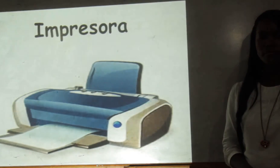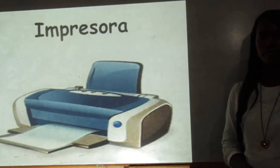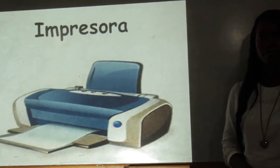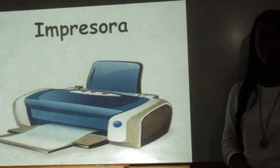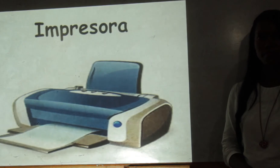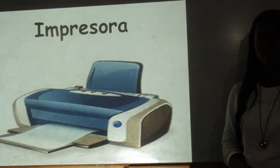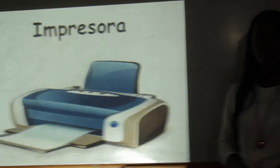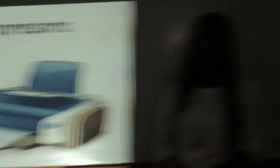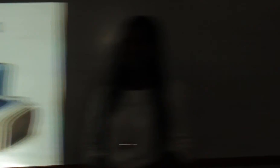Impresora.